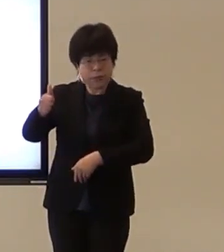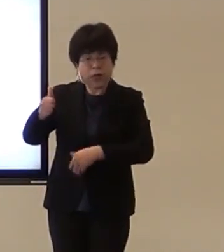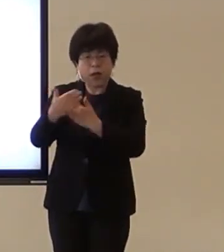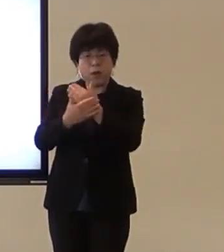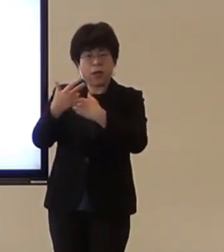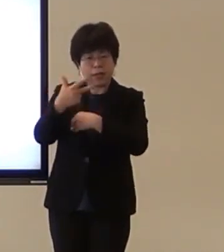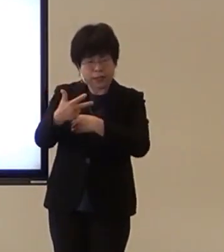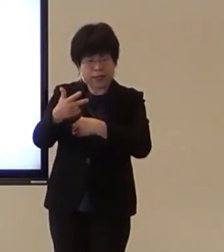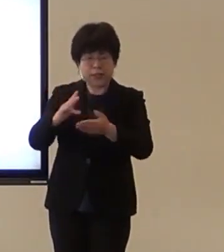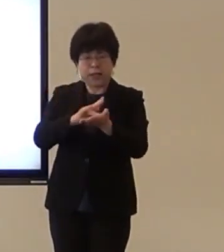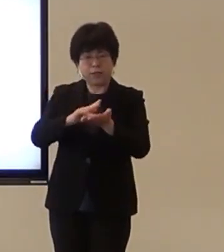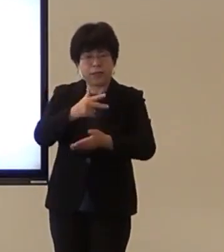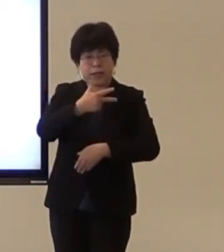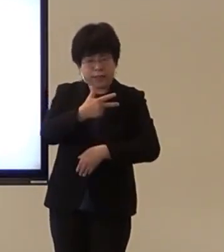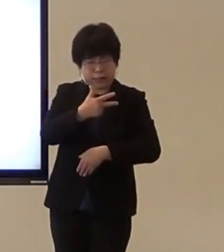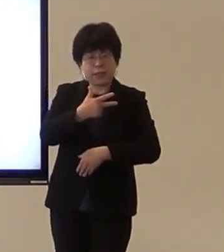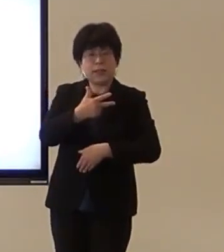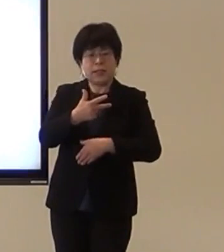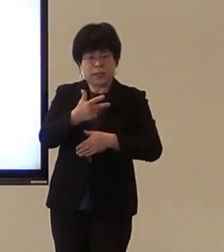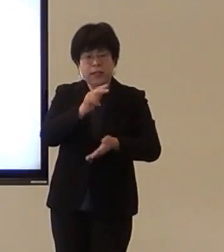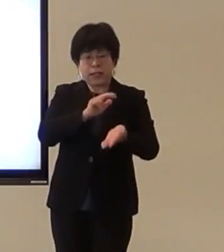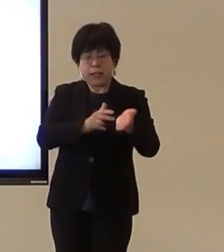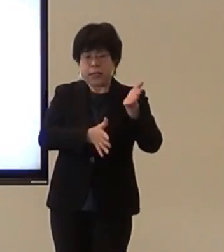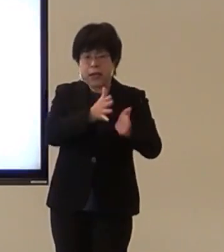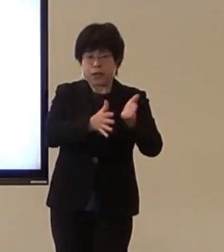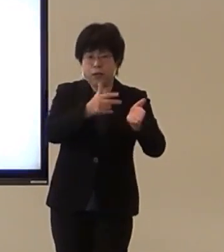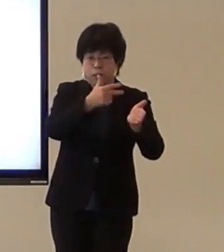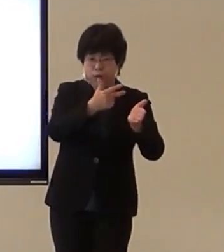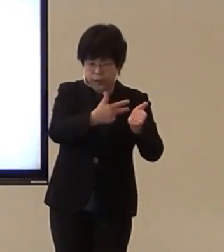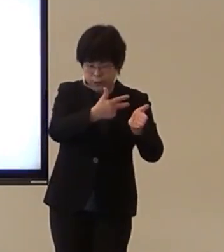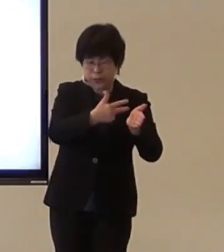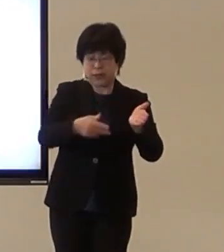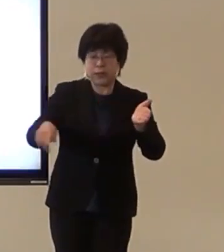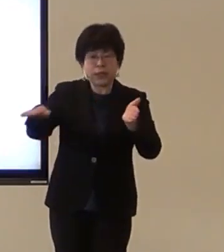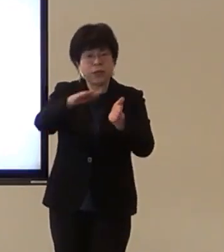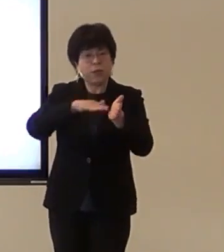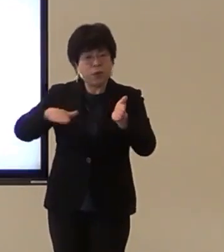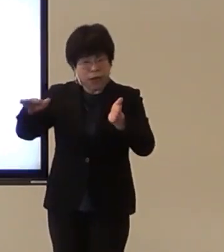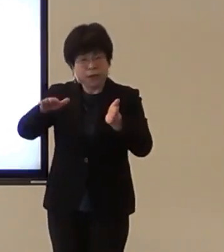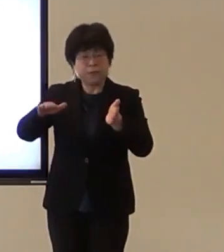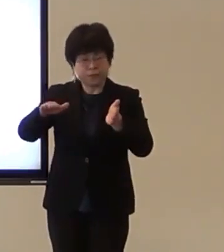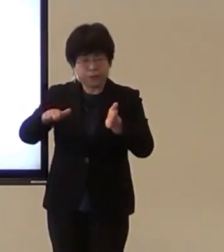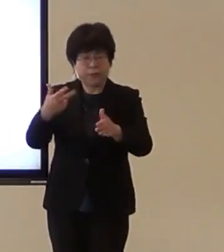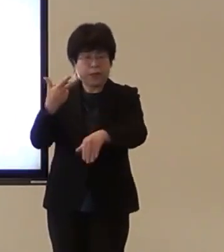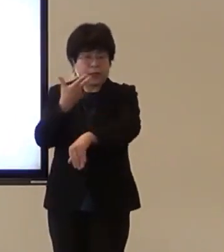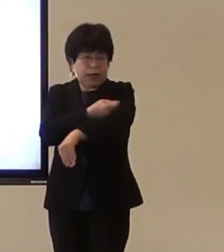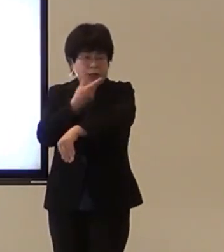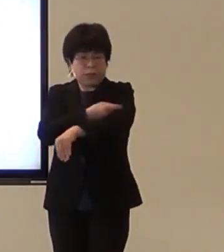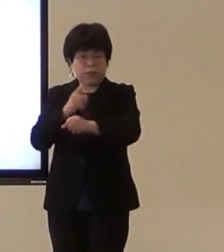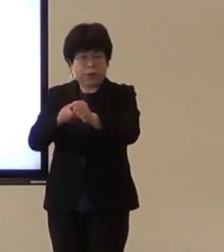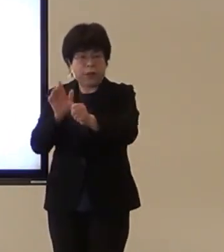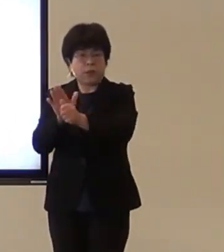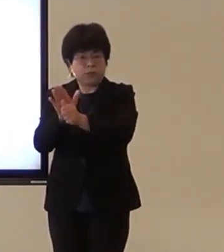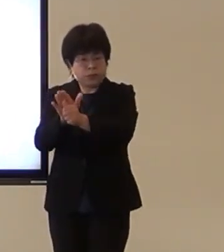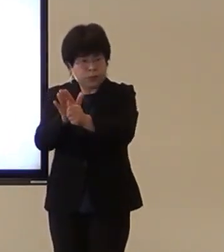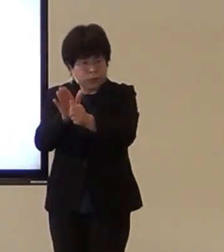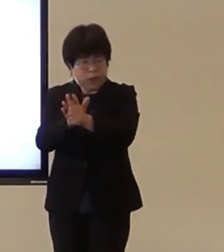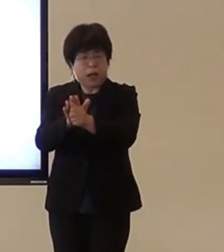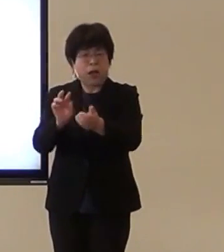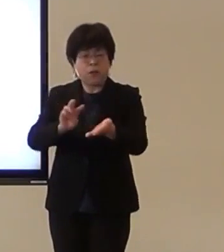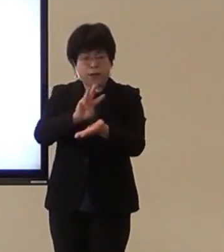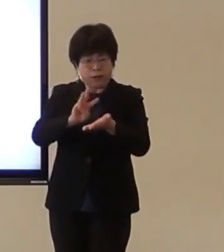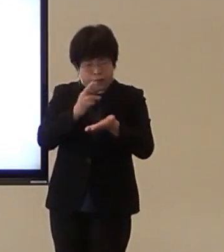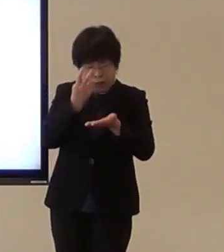や薬剤師、看護師といった医療職が随時接種会場の運営やワクチン管理などに関